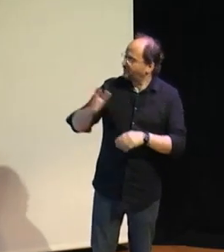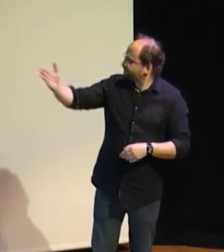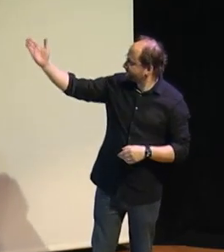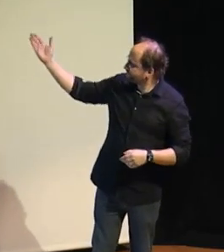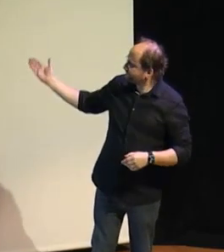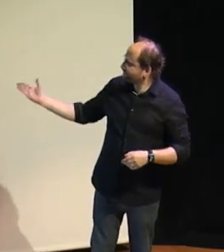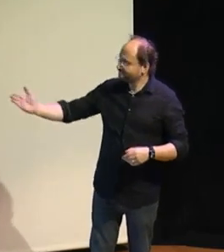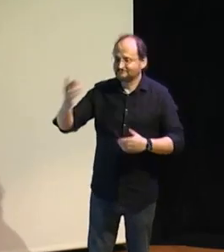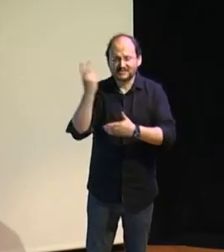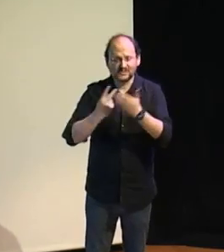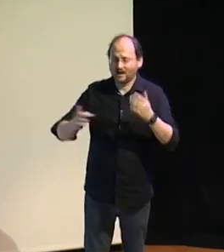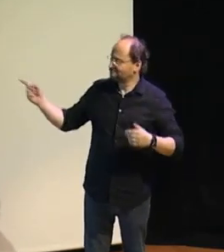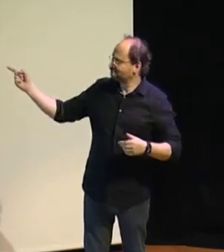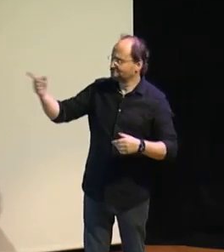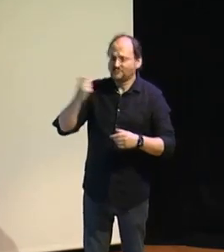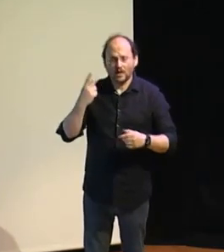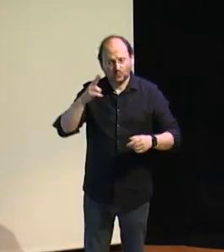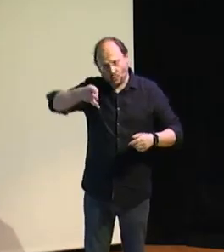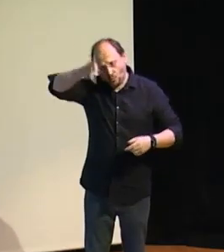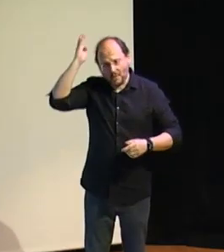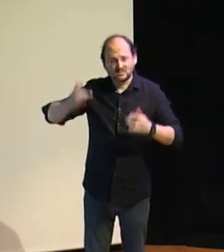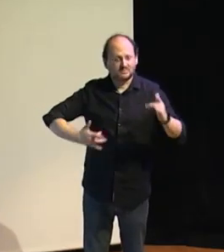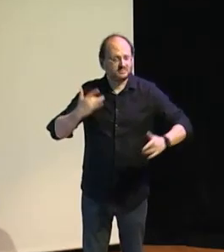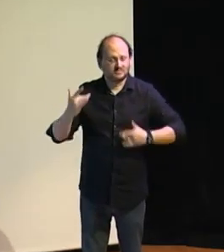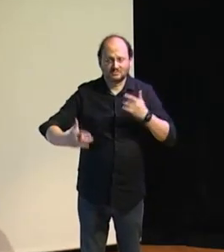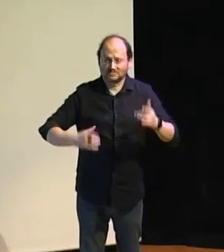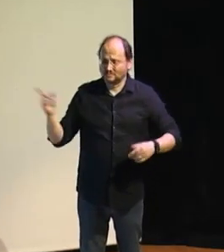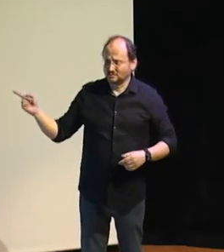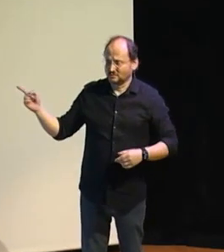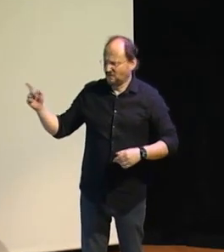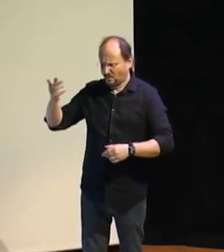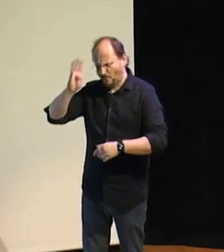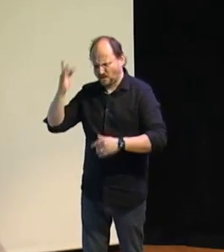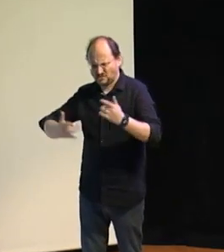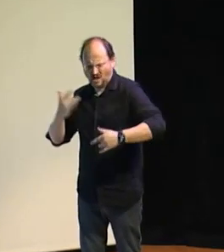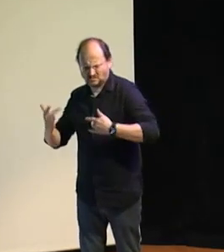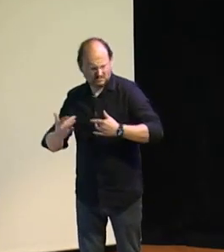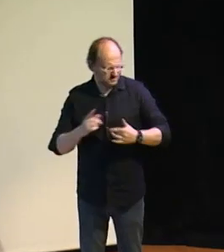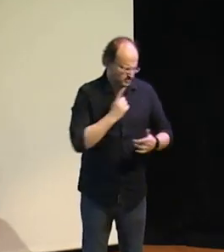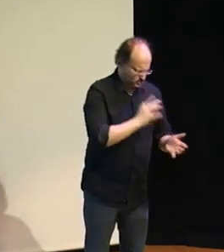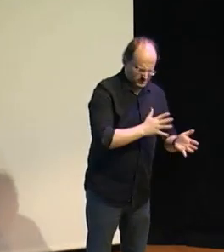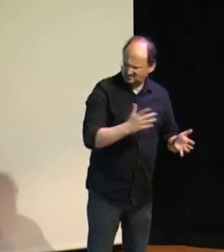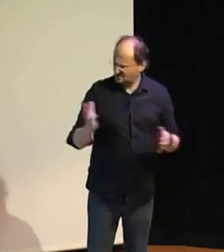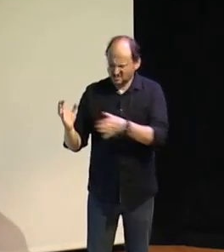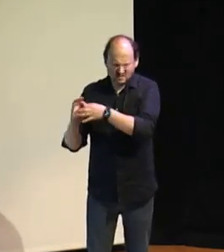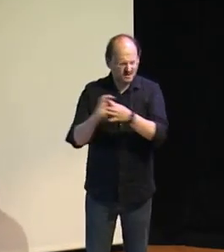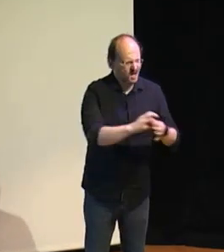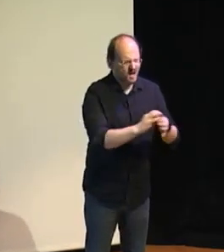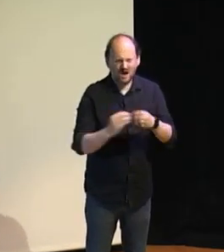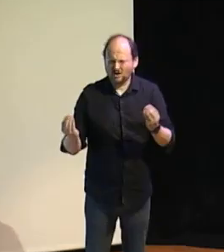signes est une langue, effectivement. On peut voir ici, là, sur cette diapositive, un dessin qui vient de l'époque romaine, du théâtre. Et finalement, on peut se demander